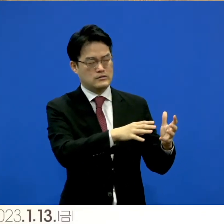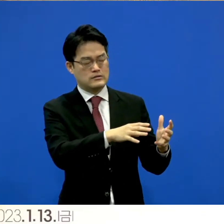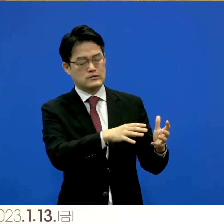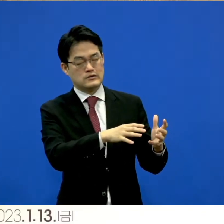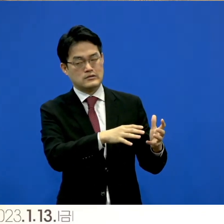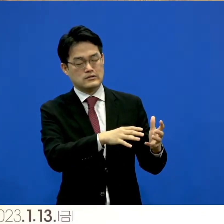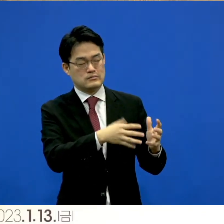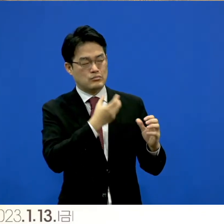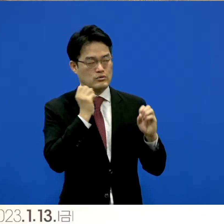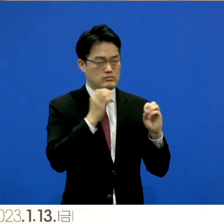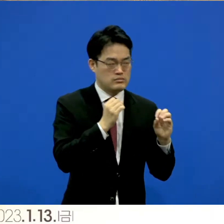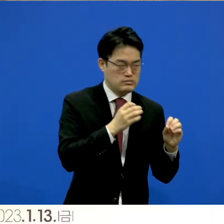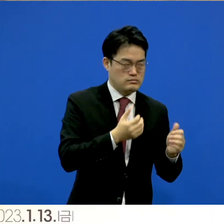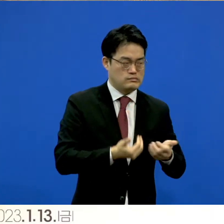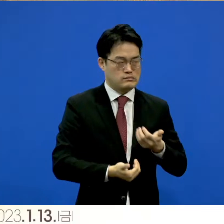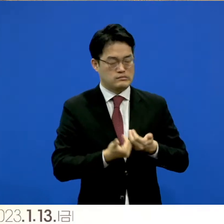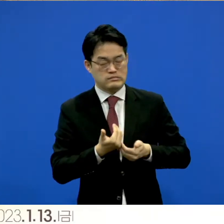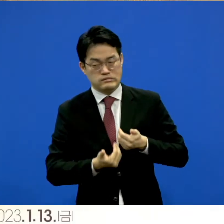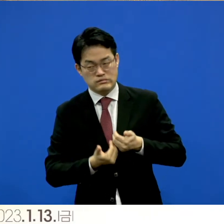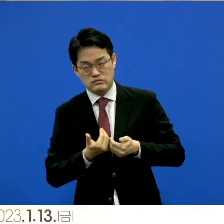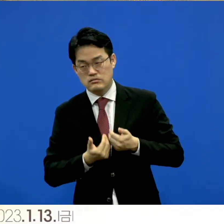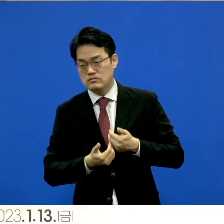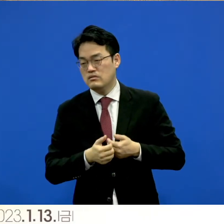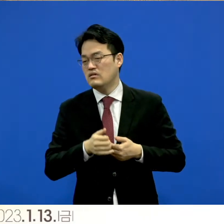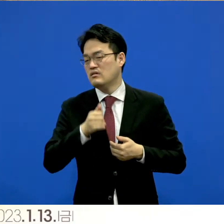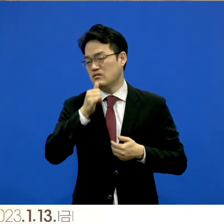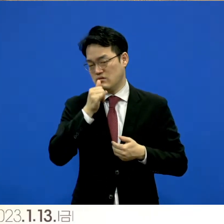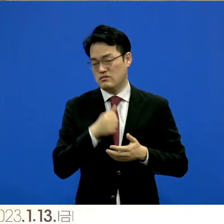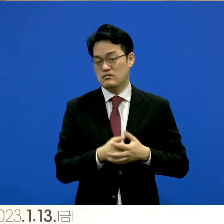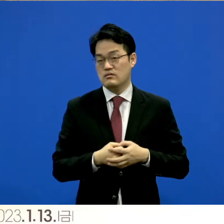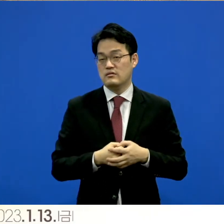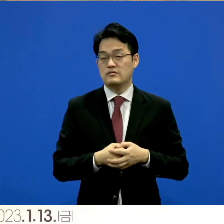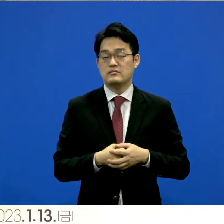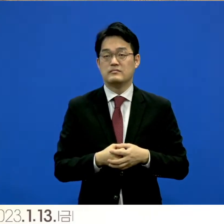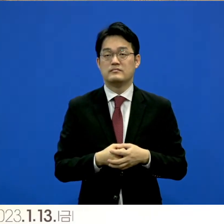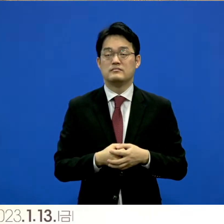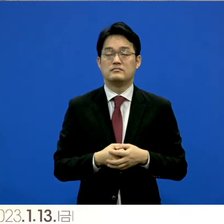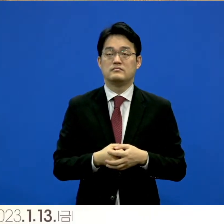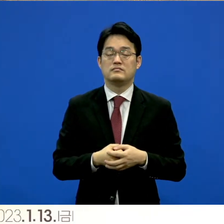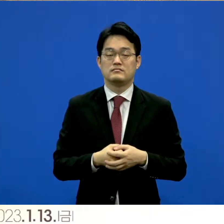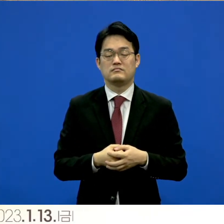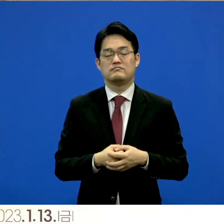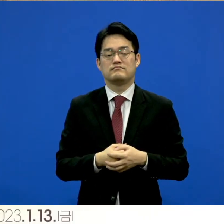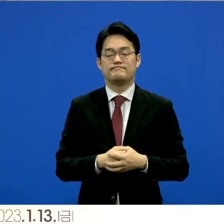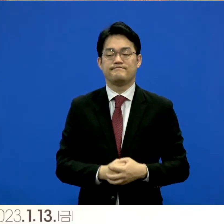고넬료에게 가는 게 그렇게 어려웠어요. 그 벽을 넘기가 그렇게 어려웠어요.